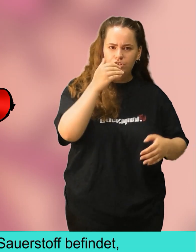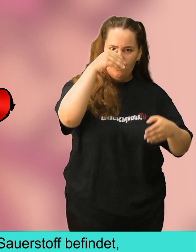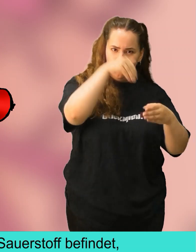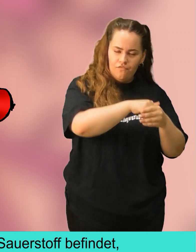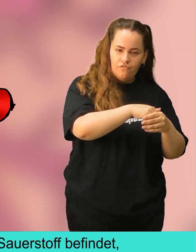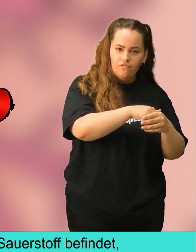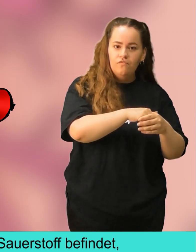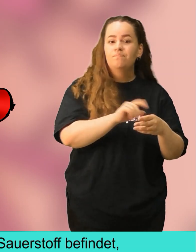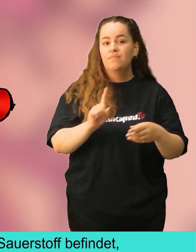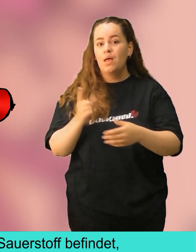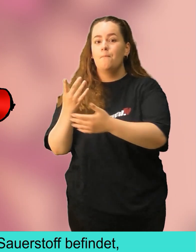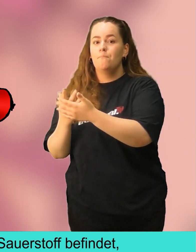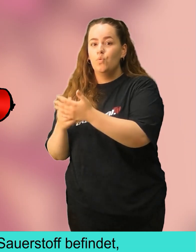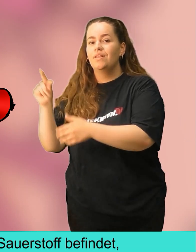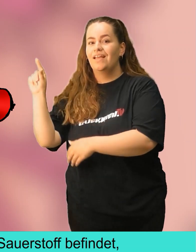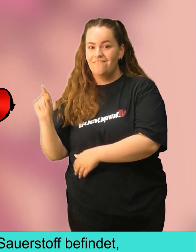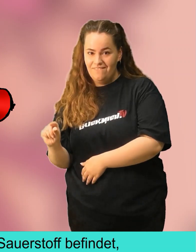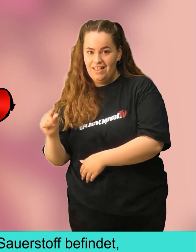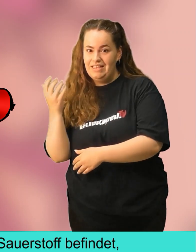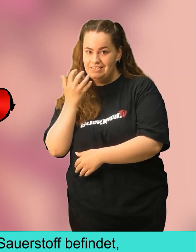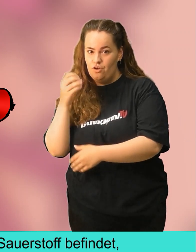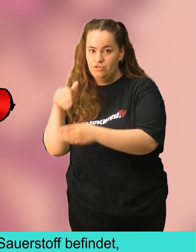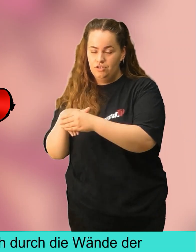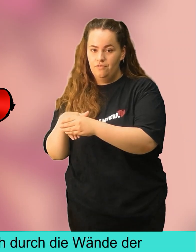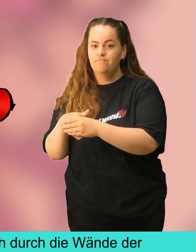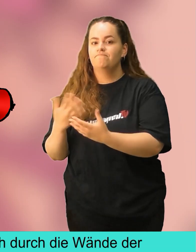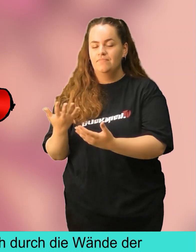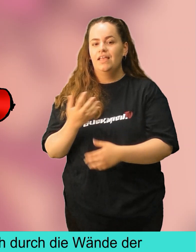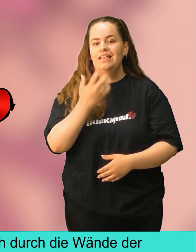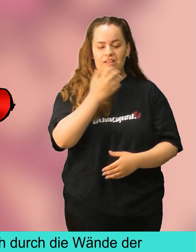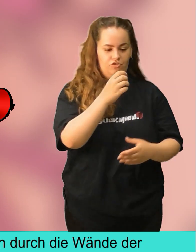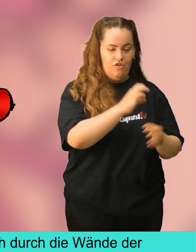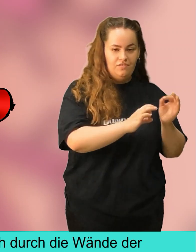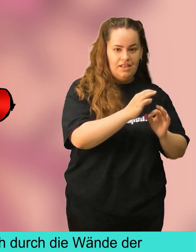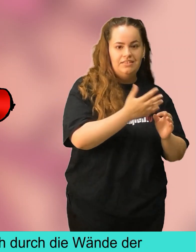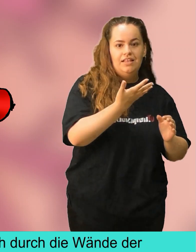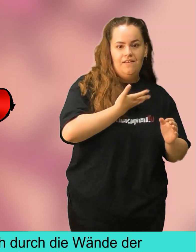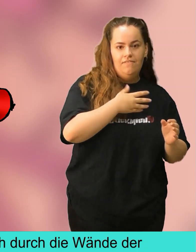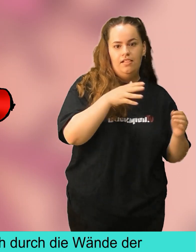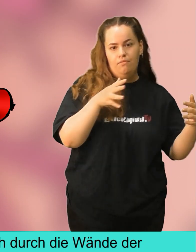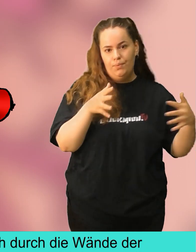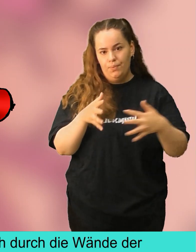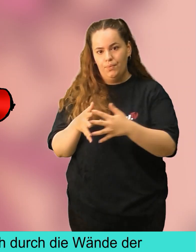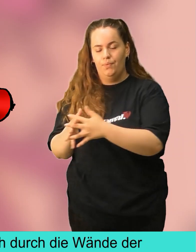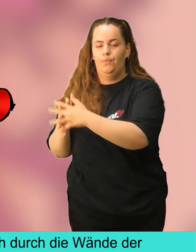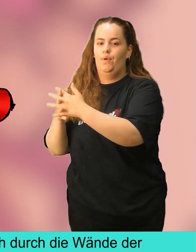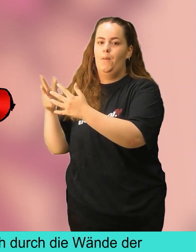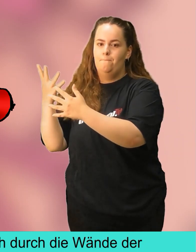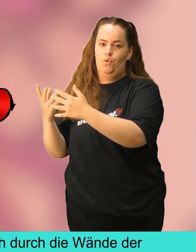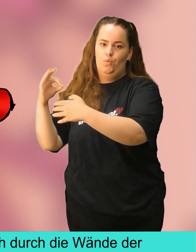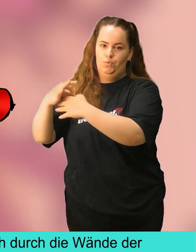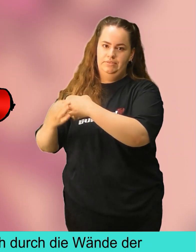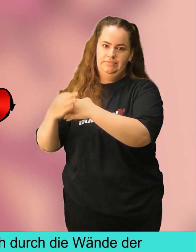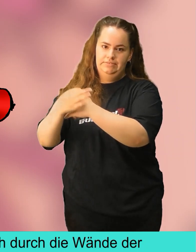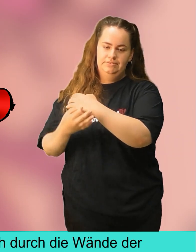viel Sauerstoff befindet, im Blut aber nur wenig, wandern die Sauerstoffteilchen automatisch durch die Wände der